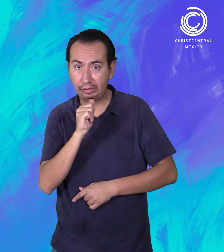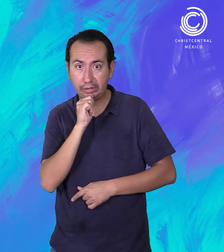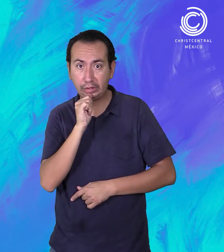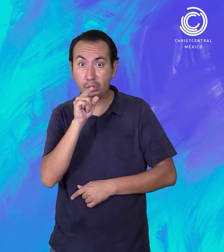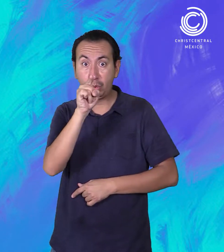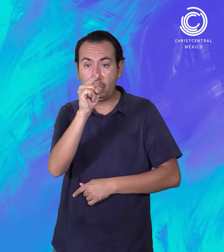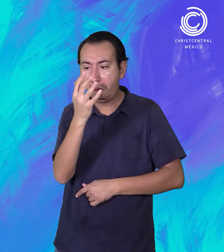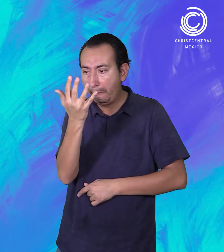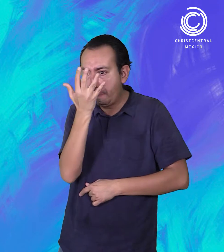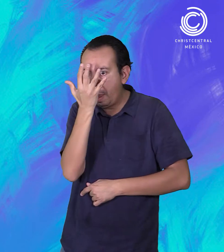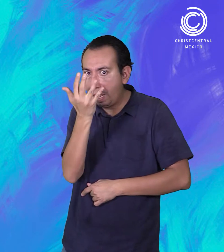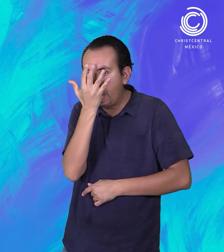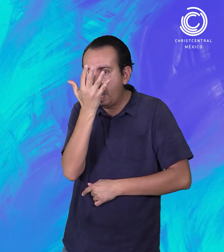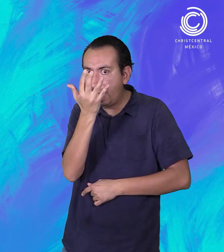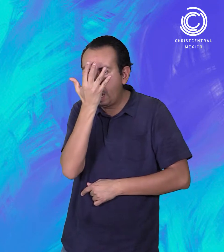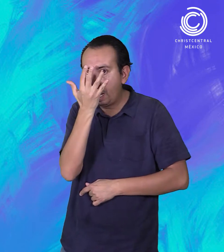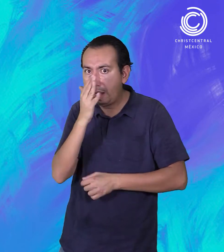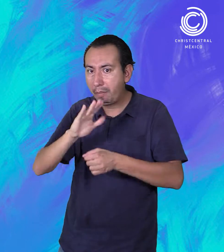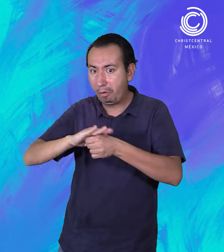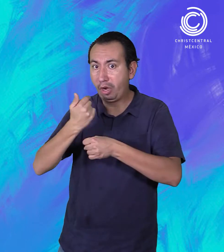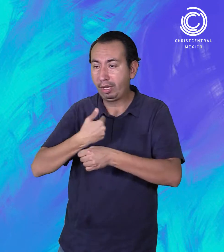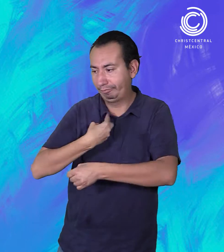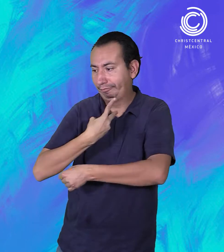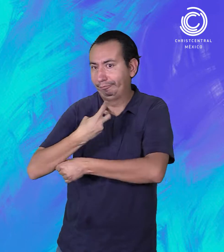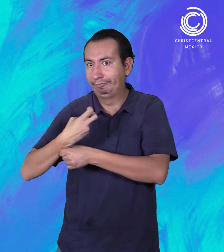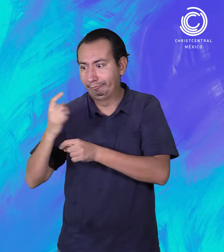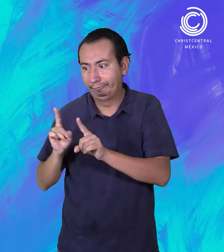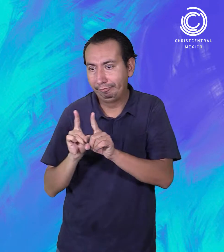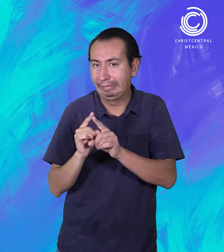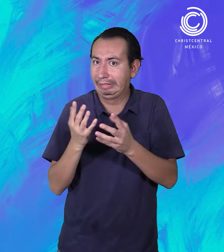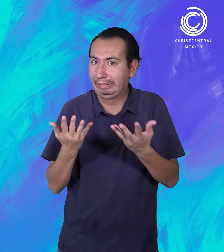están apenados porque el plan era que pudiéramos comer.